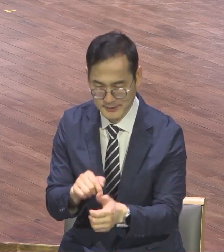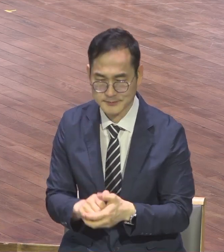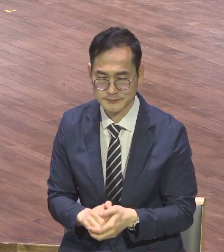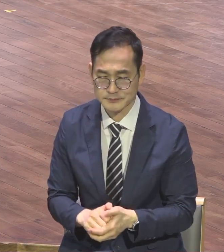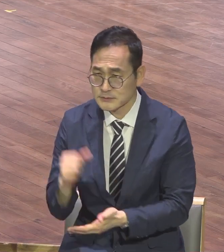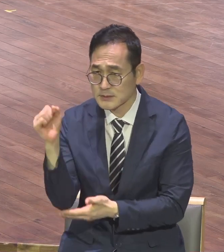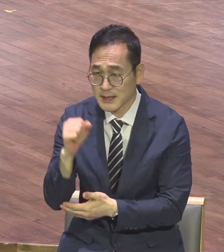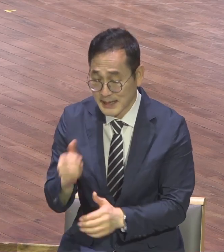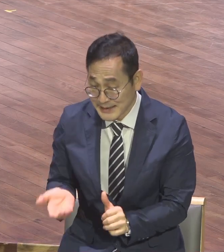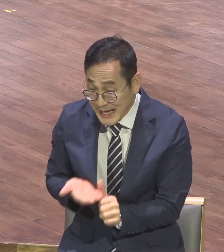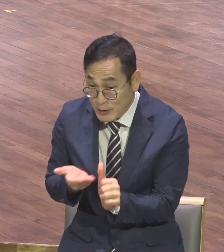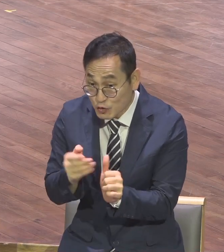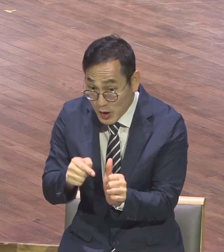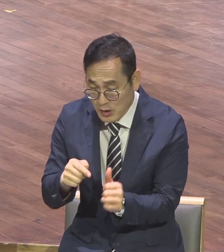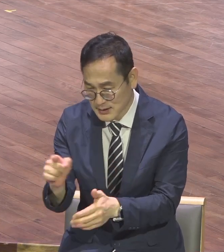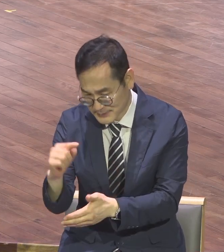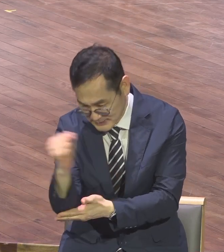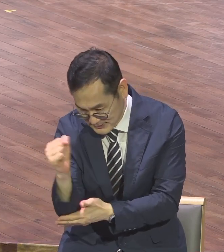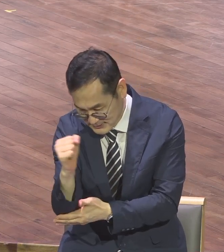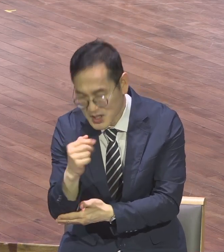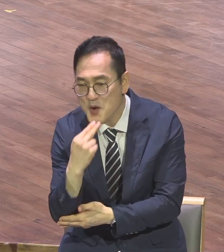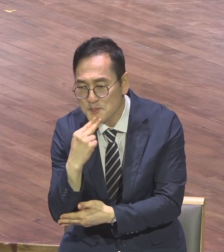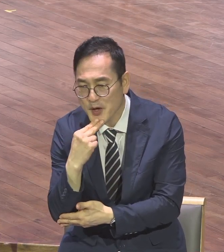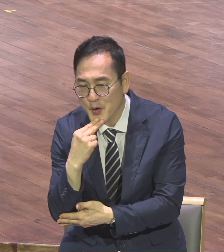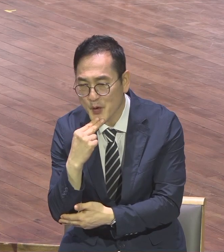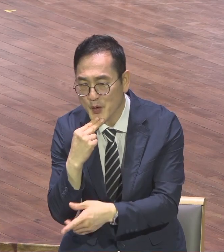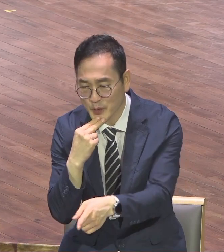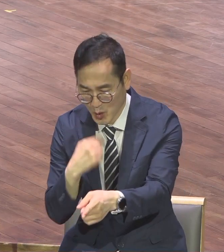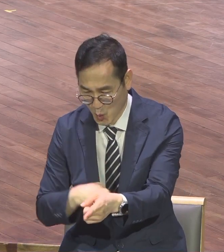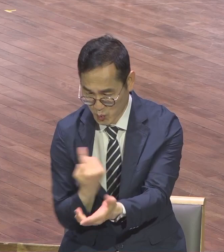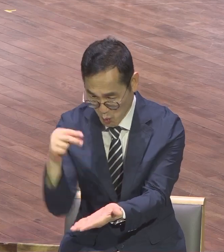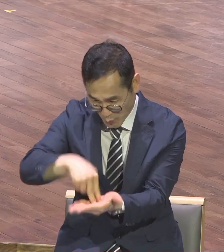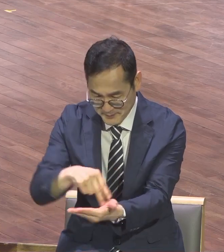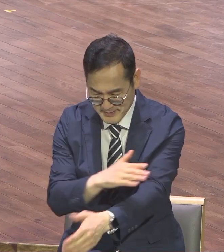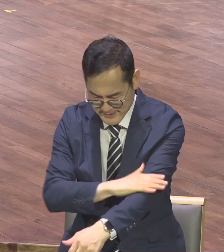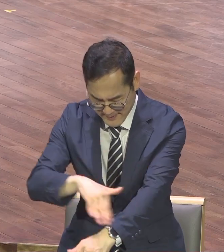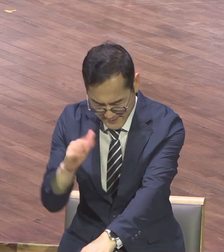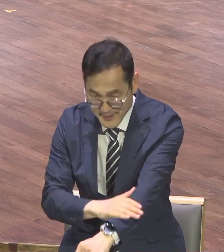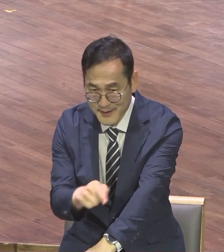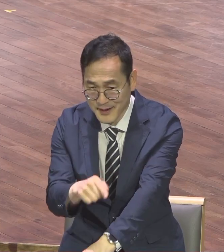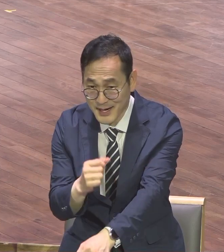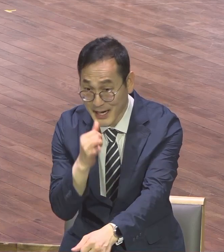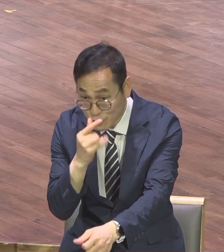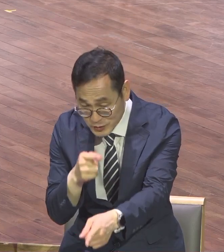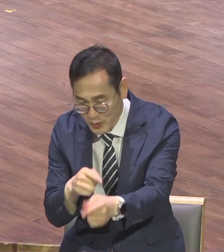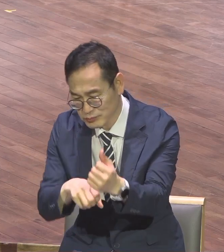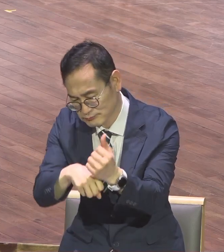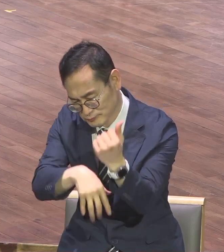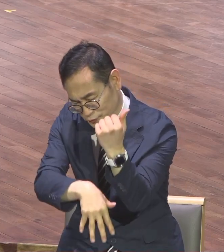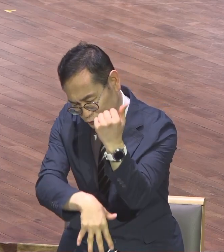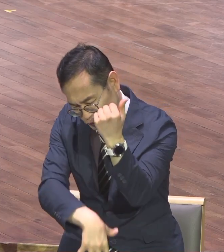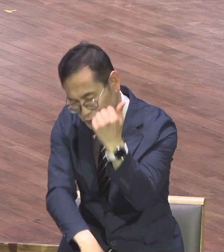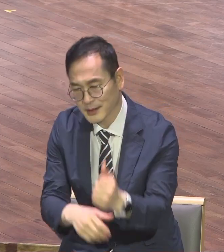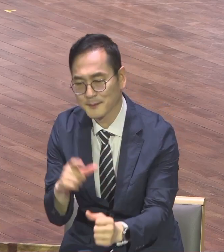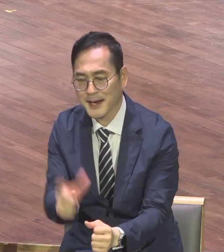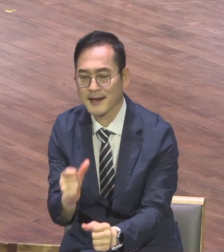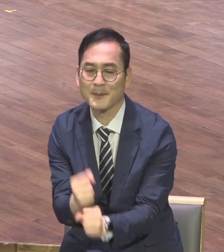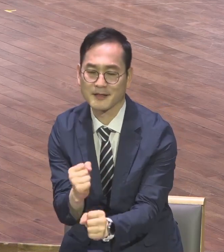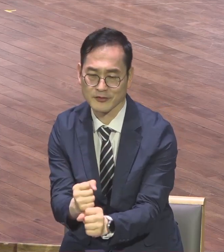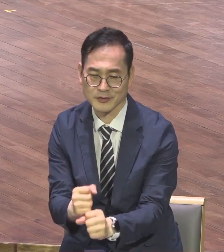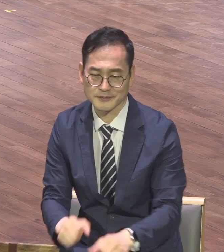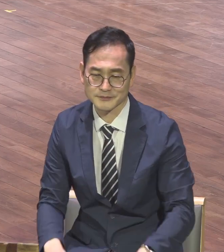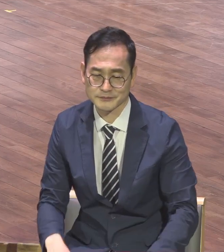붙잡아 줄 뿐만 아니라 그 사람 혼자 설 수 있도록 믿음의 뿌리를 확 내려주는 거. 어떤 어려움이 와도 이겨낼 수